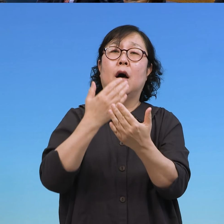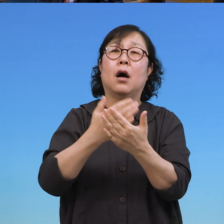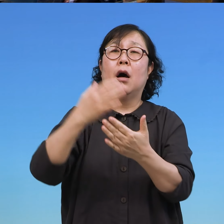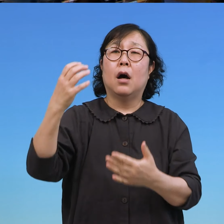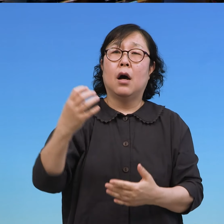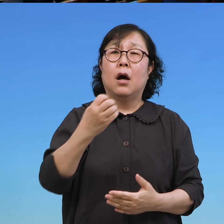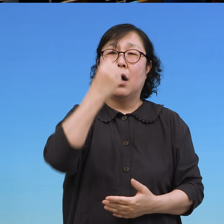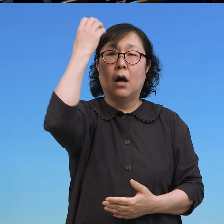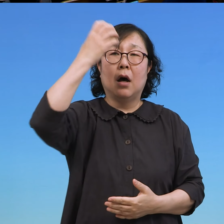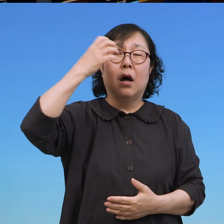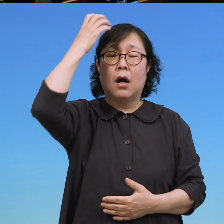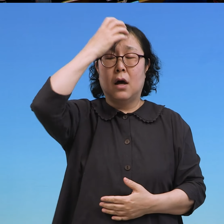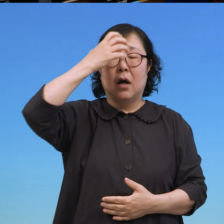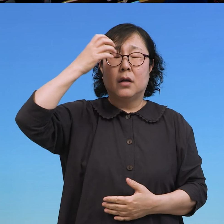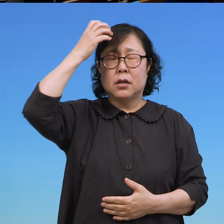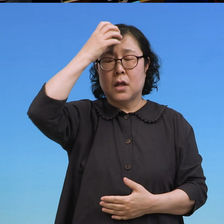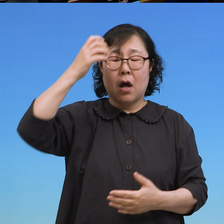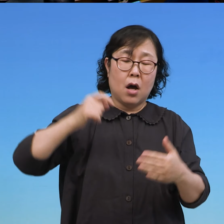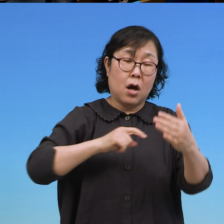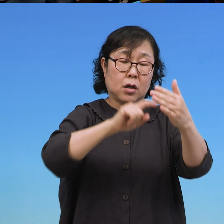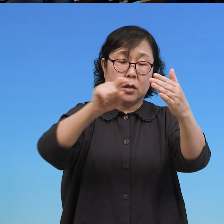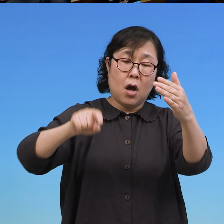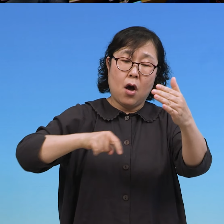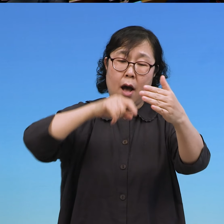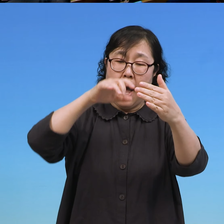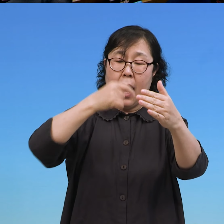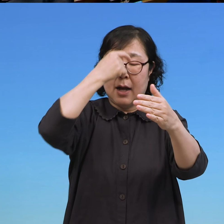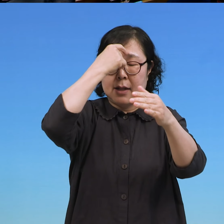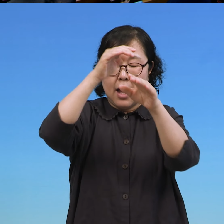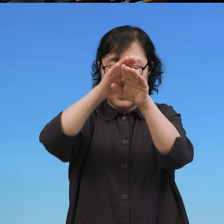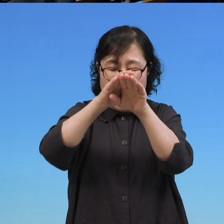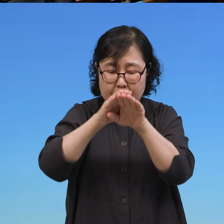성령 안에 예배하리라.